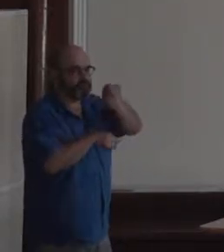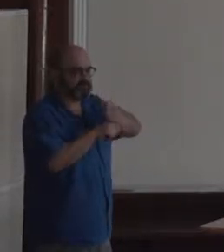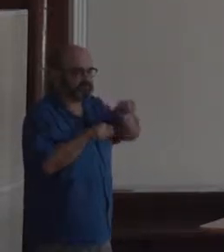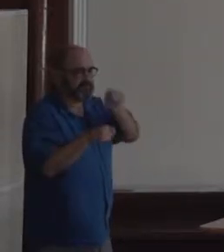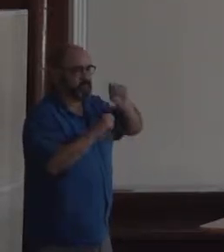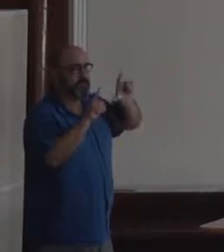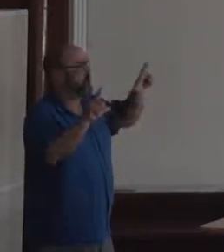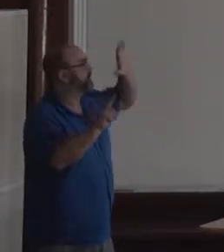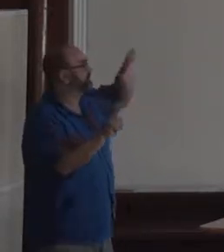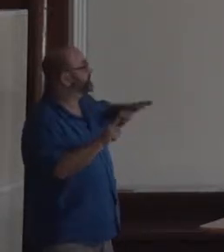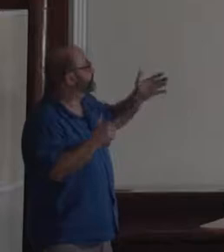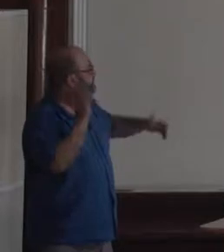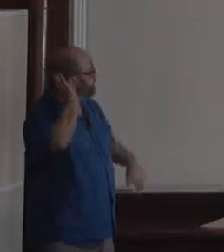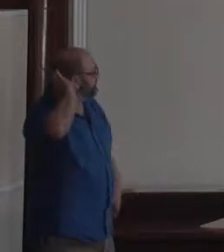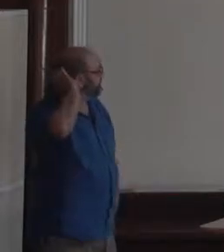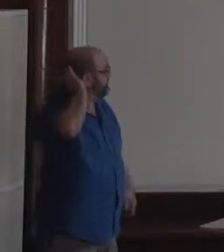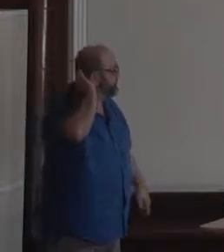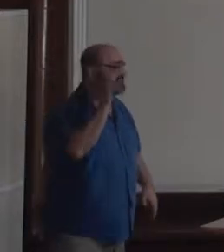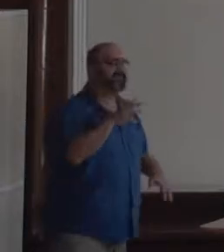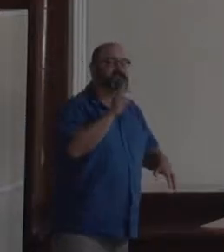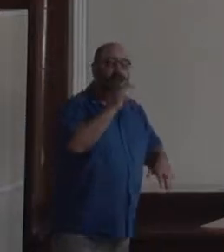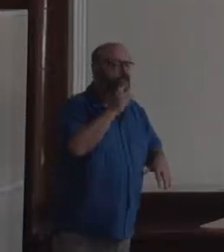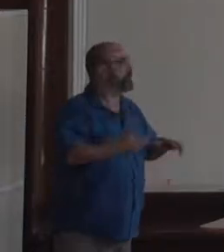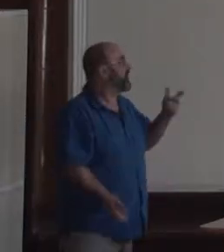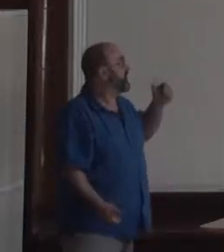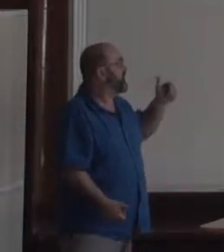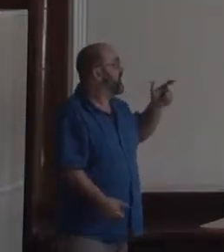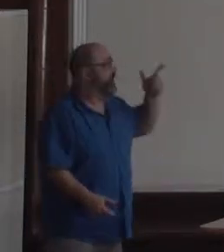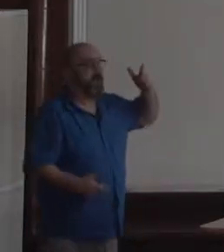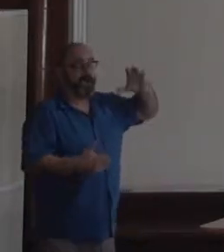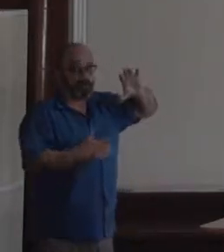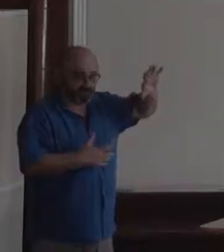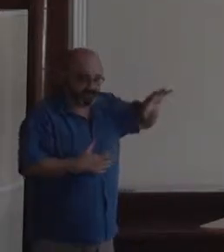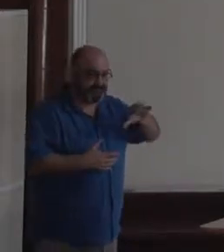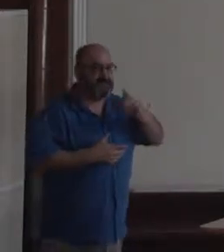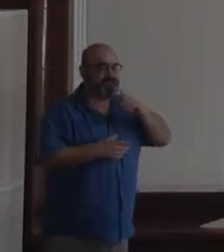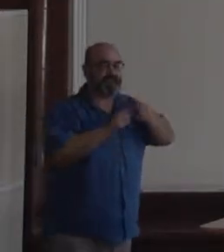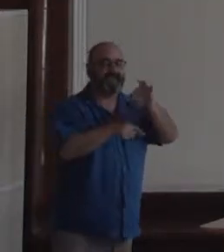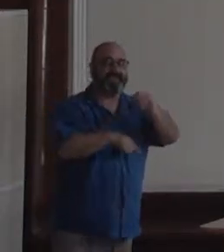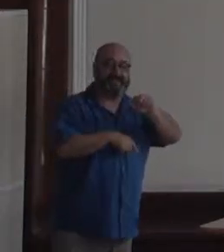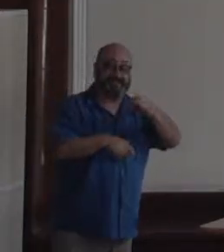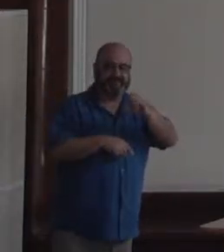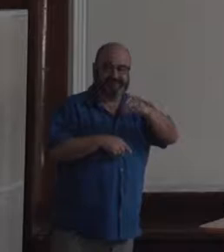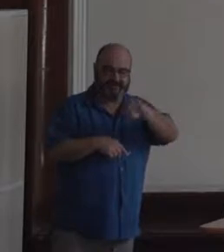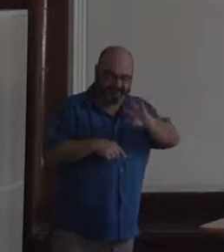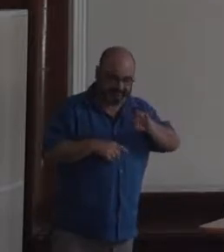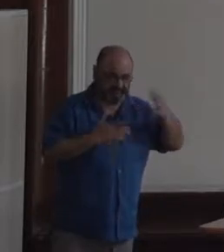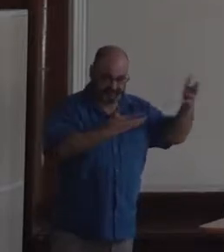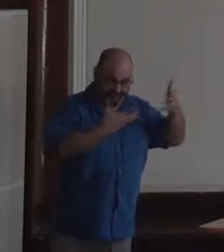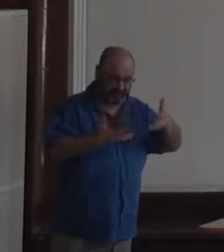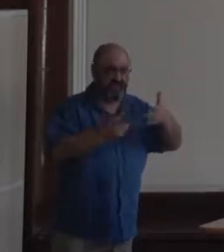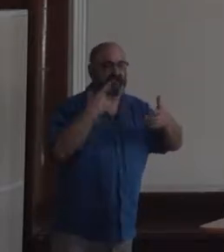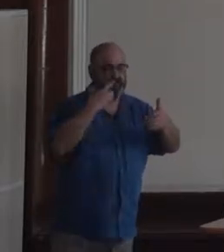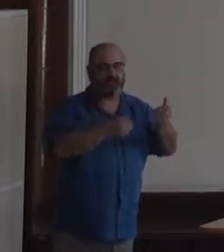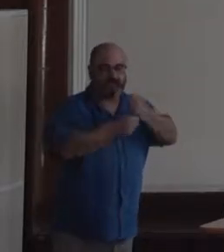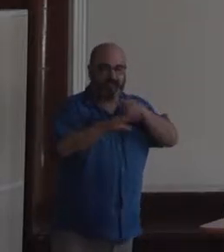sur un écran. La manière traditionnelle, vous allez hériter de test case et vous allez pouvoir définir une méthode